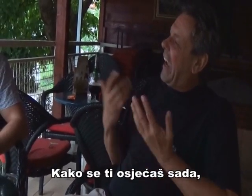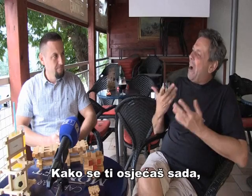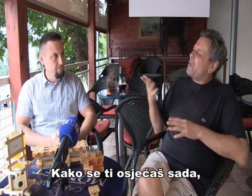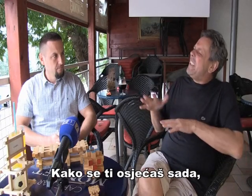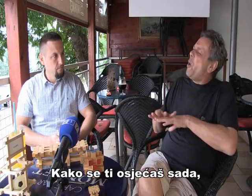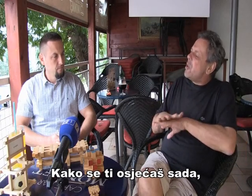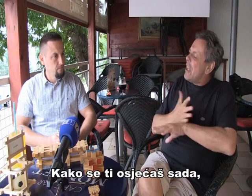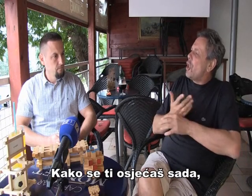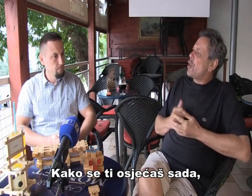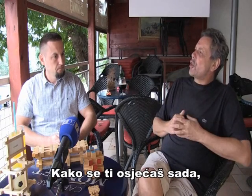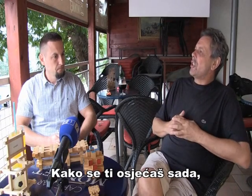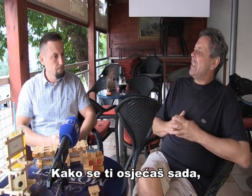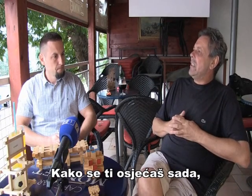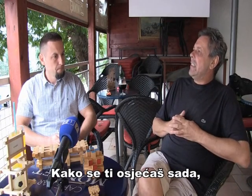Kako se ti osjećaš